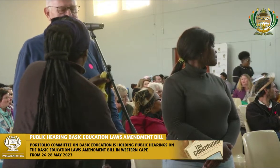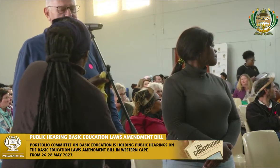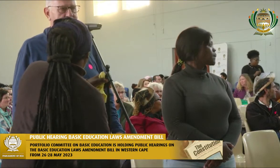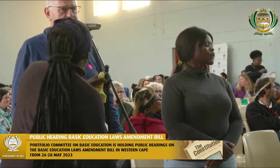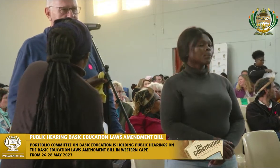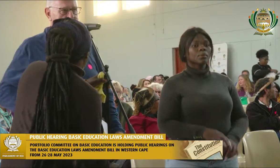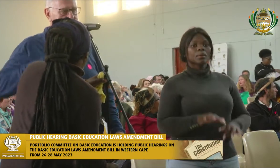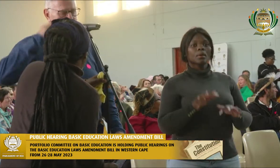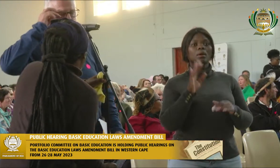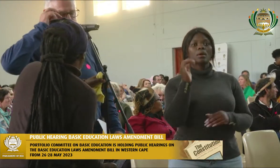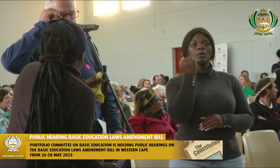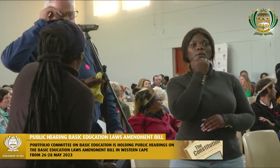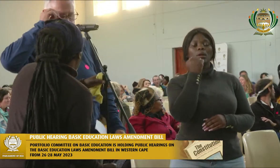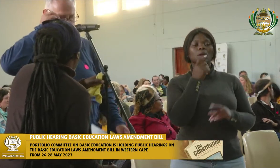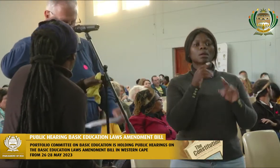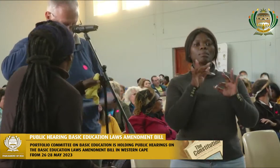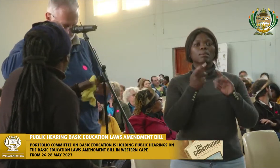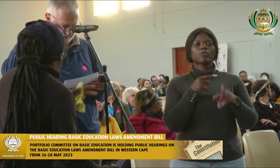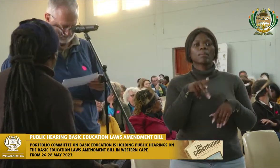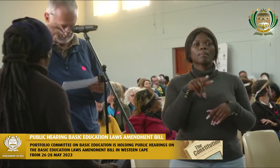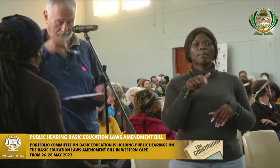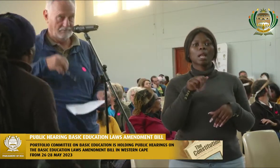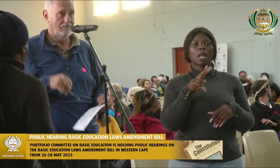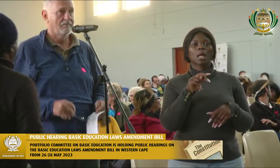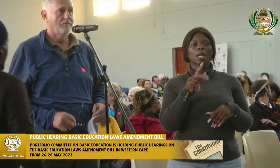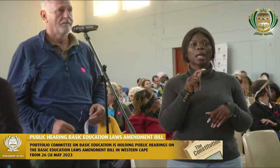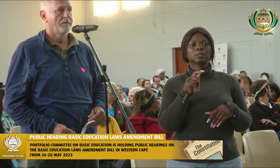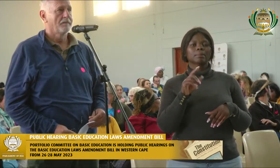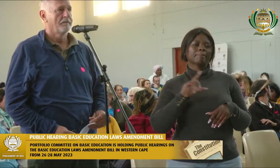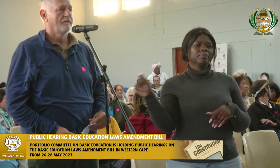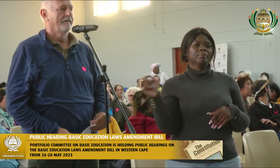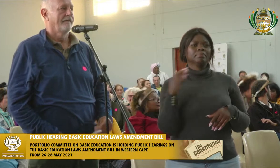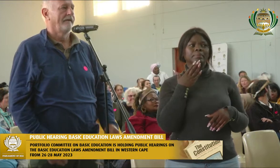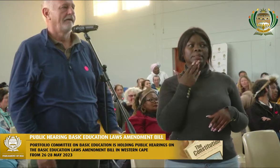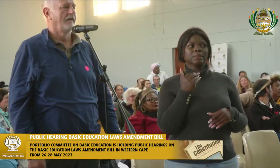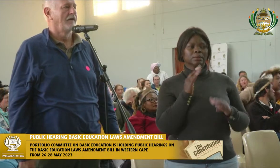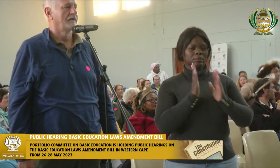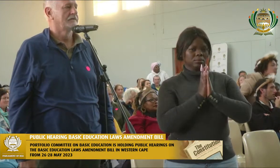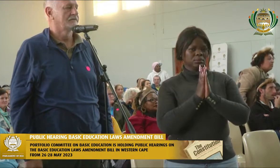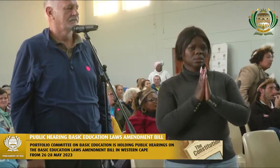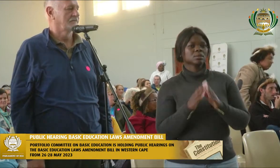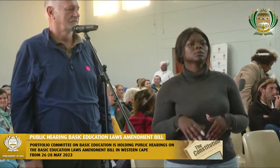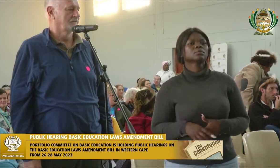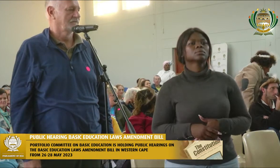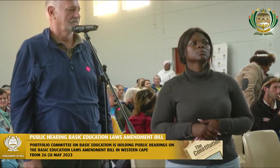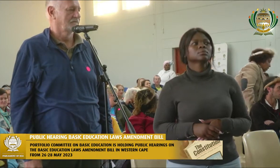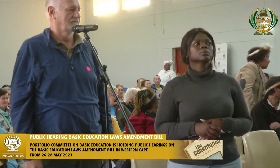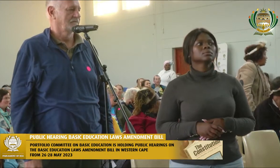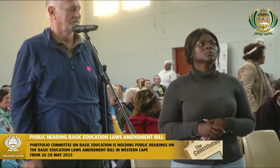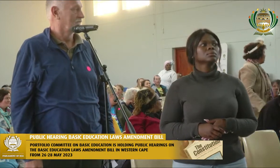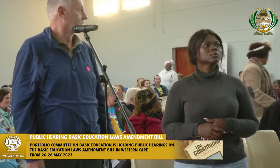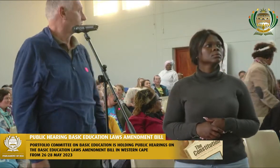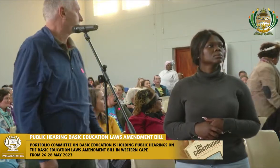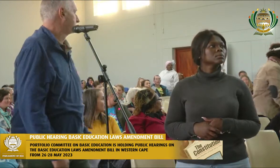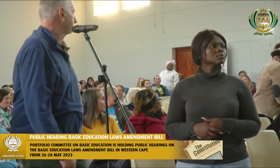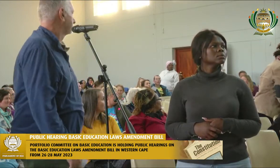Okay, thank you very much. You heard the message. You can join before the transport